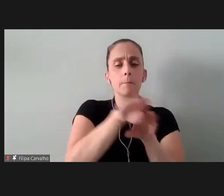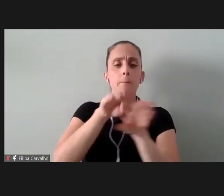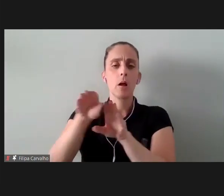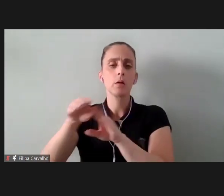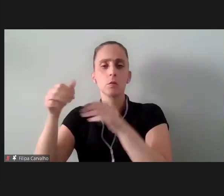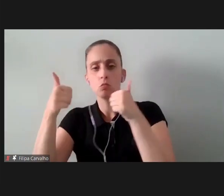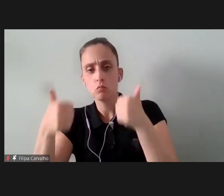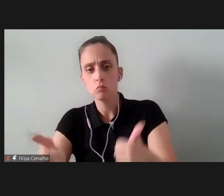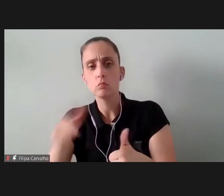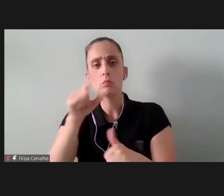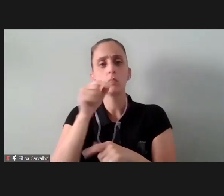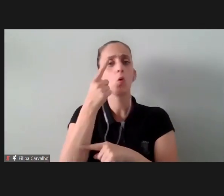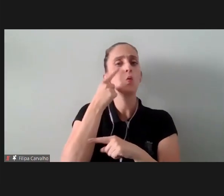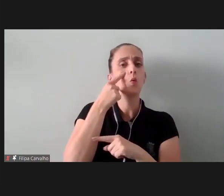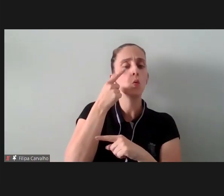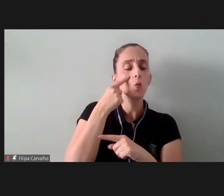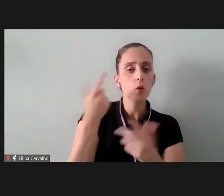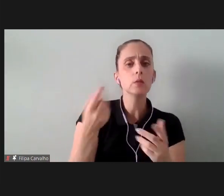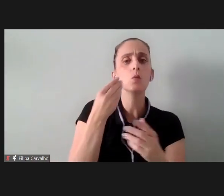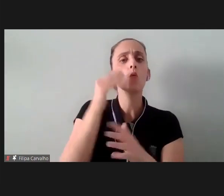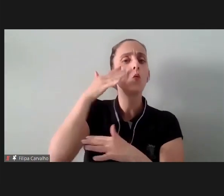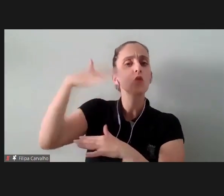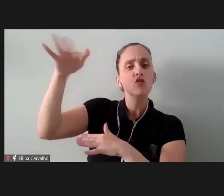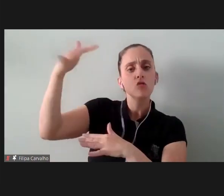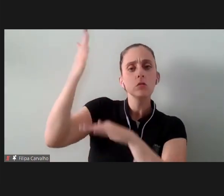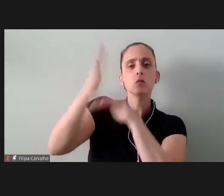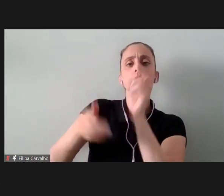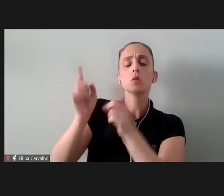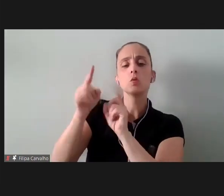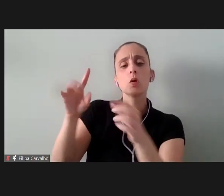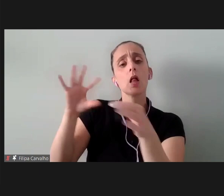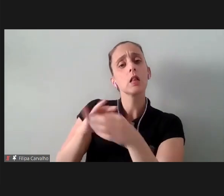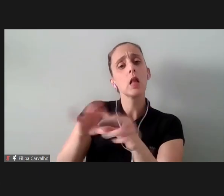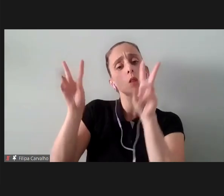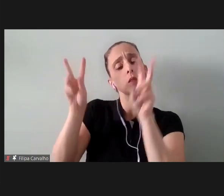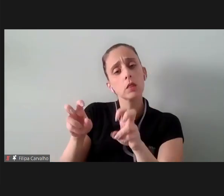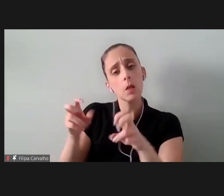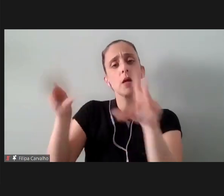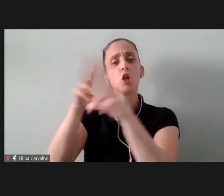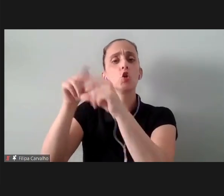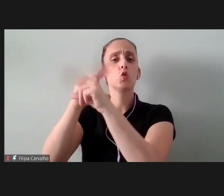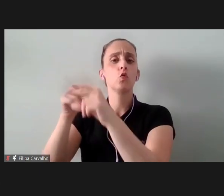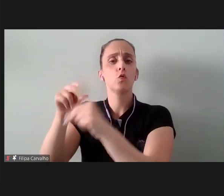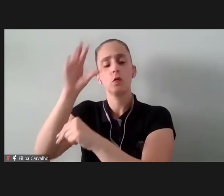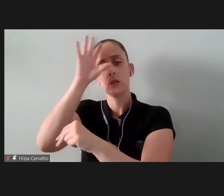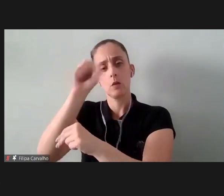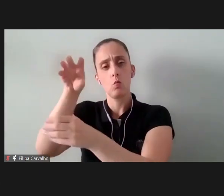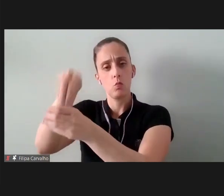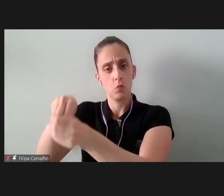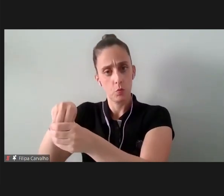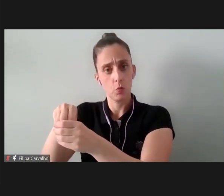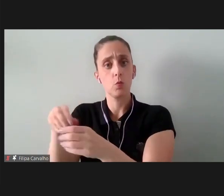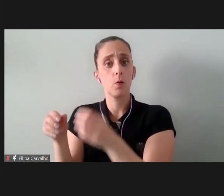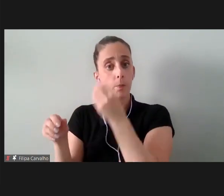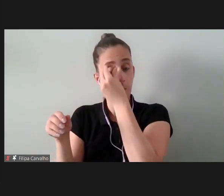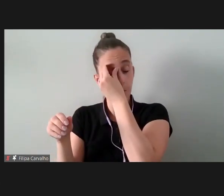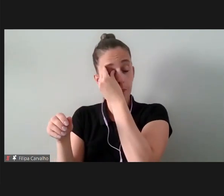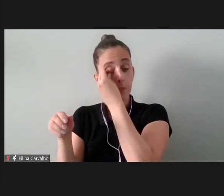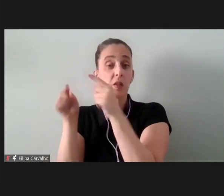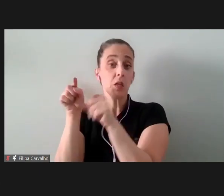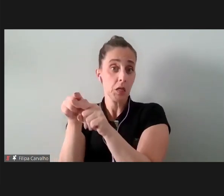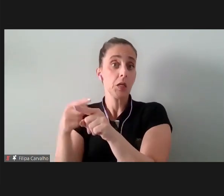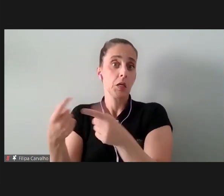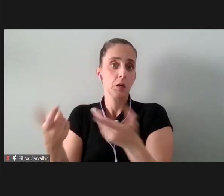conhecimentos, inclusive, de fronteira, né, na área de inovação no setor público, e costuma ser